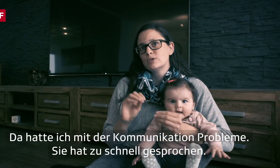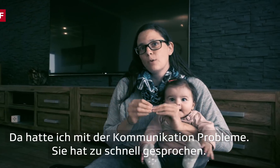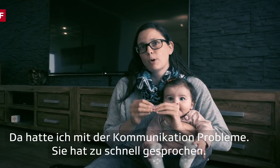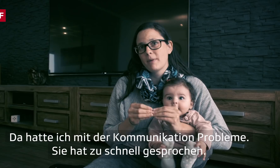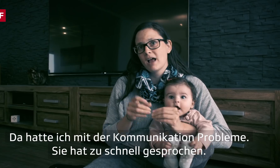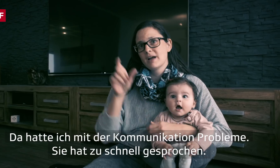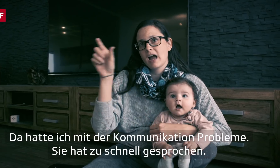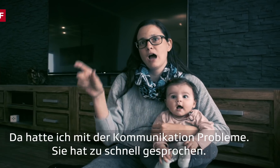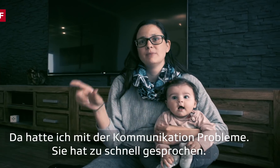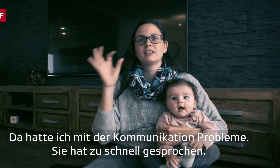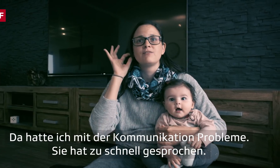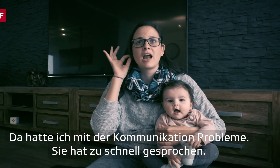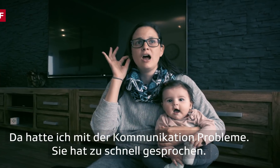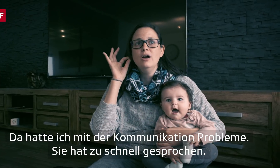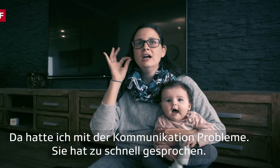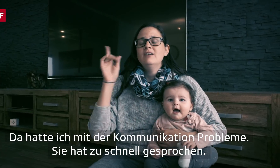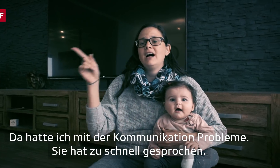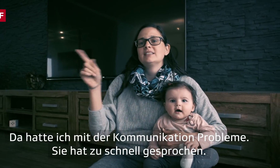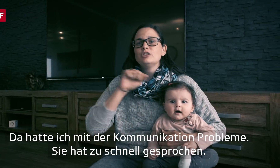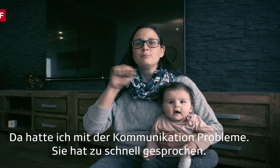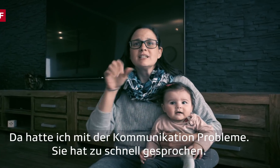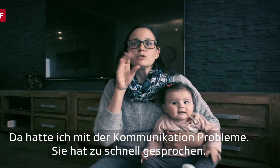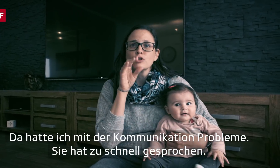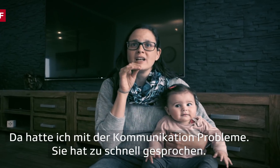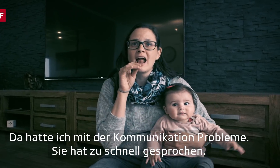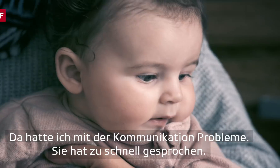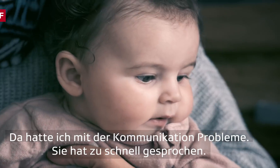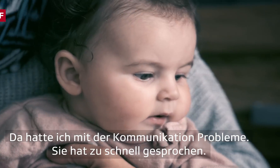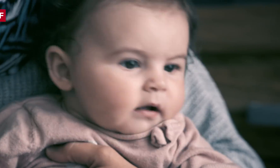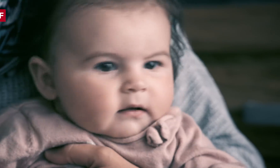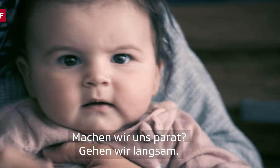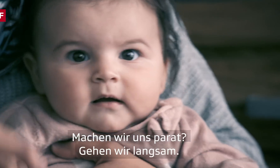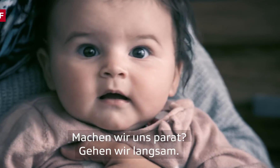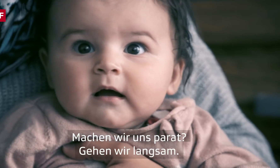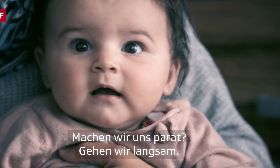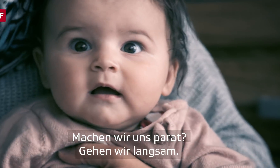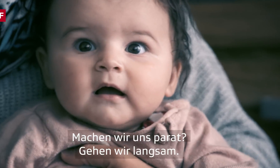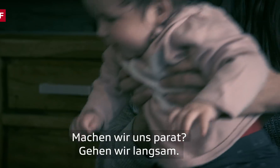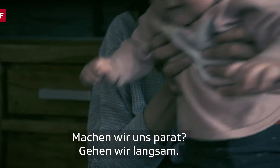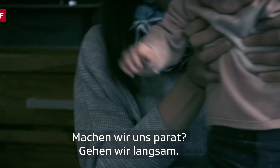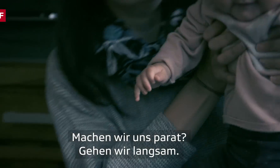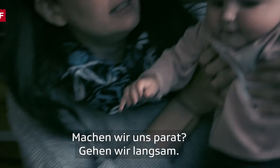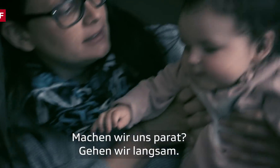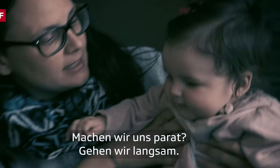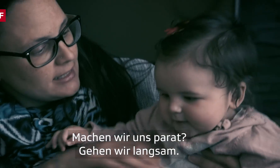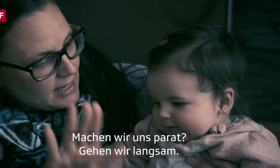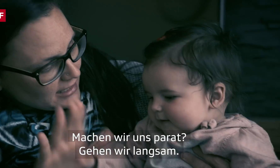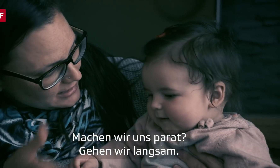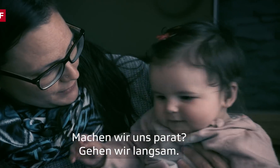Kommunikation Probleme gehabt mit der Frau. Weil sie spricht so schnell. Du wirst parat machen. Langsam